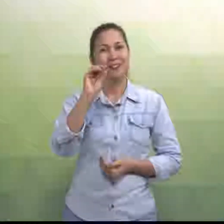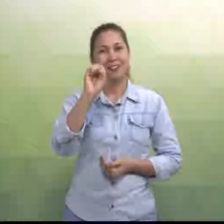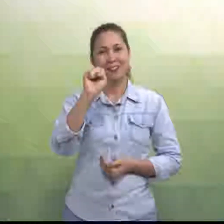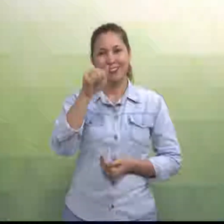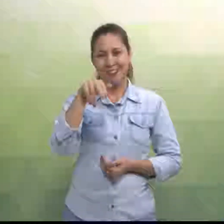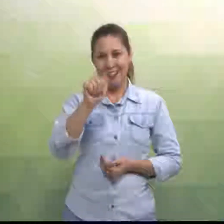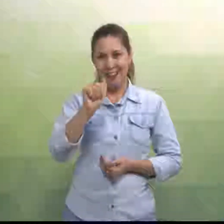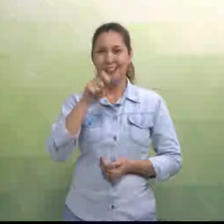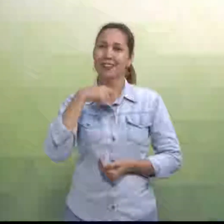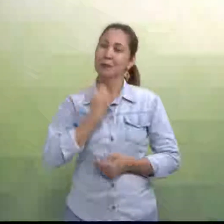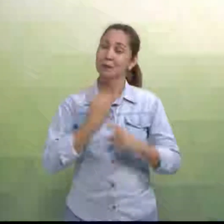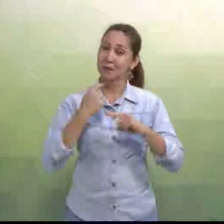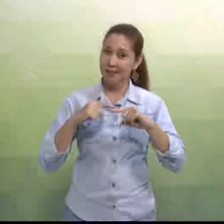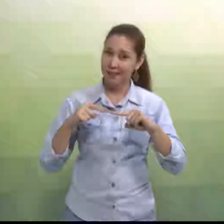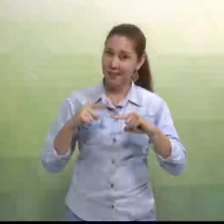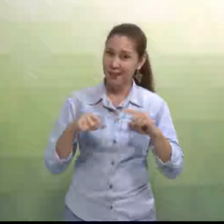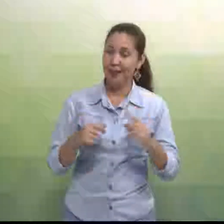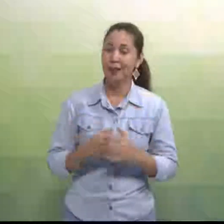nome é Rosana, este é o meu sinal.